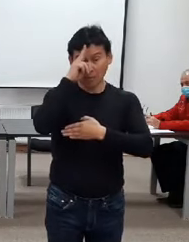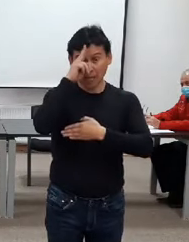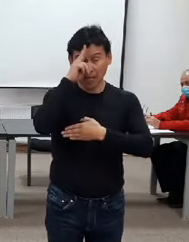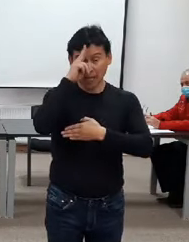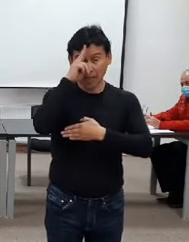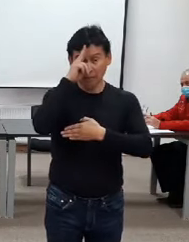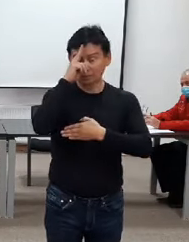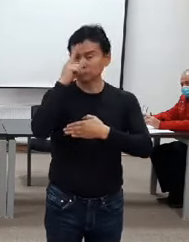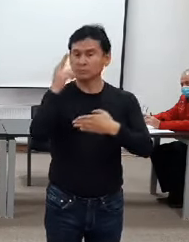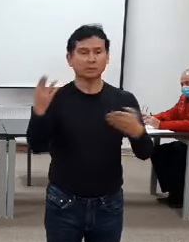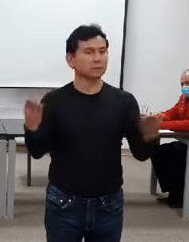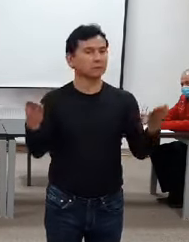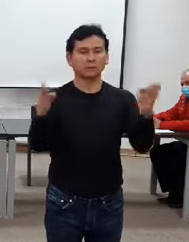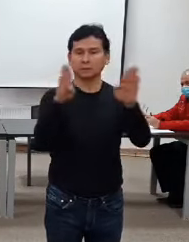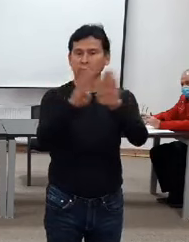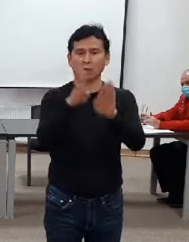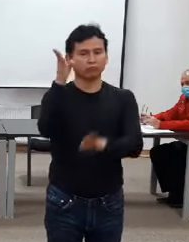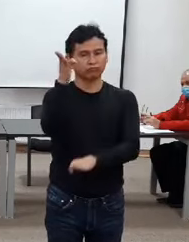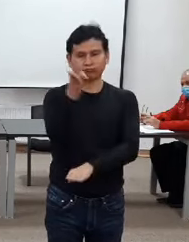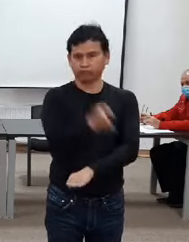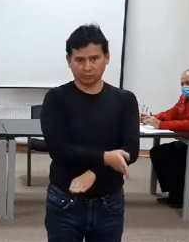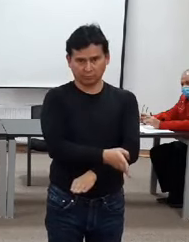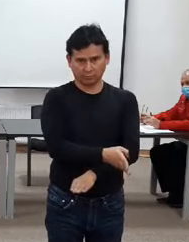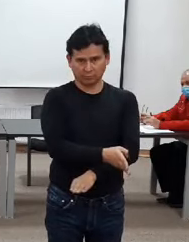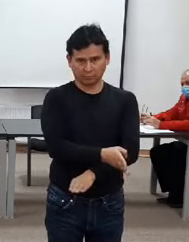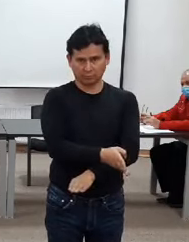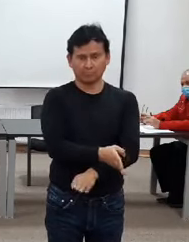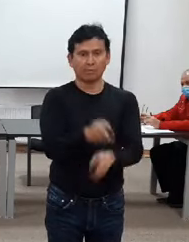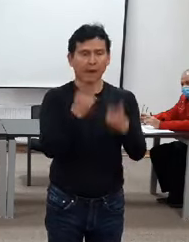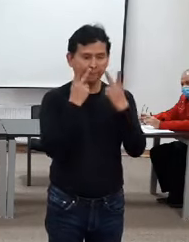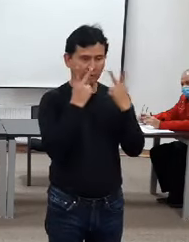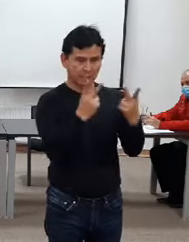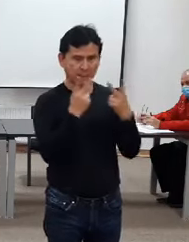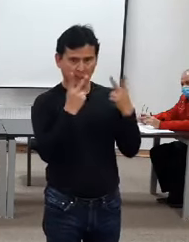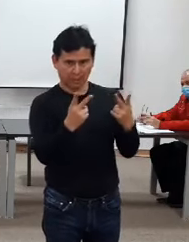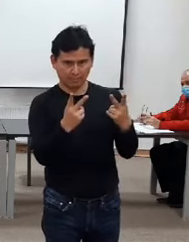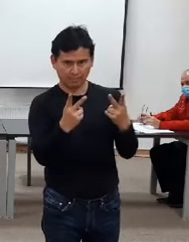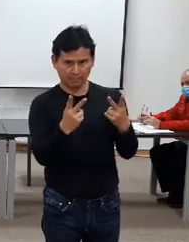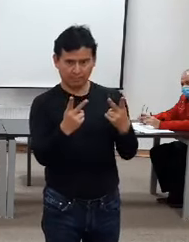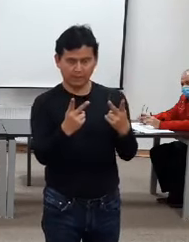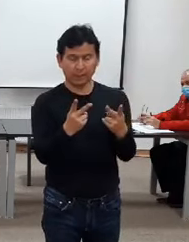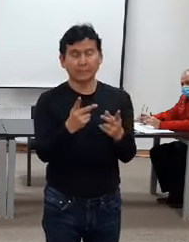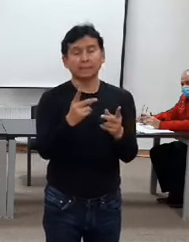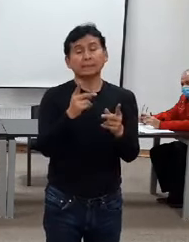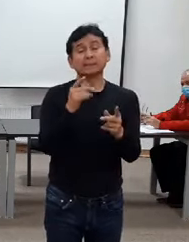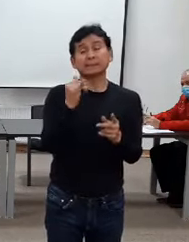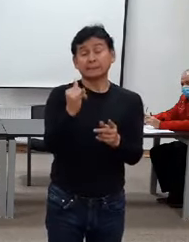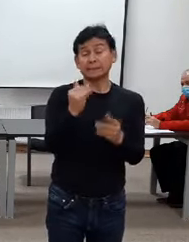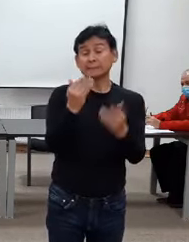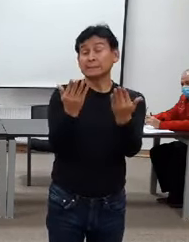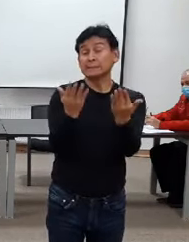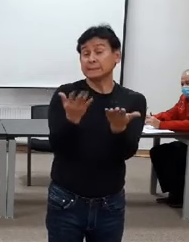se encuentra totalmente suspendido para las visitas. En caso de necesitar información respecto a algún